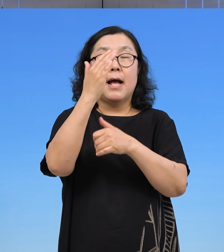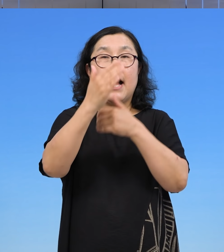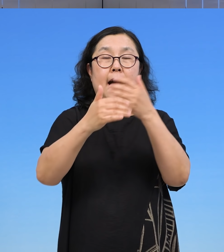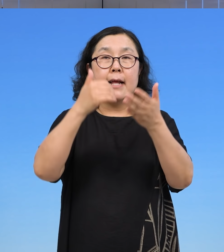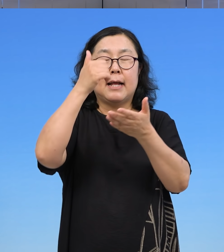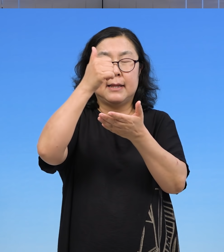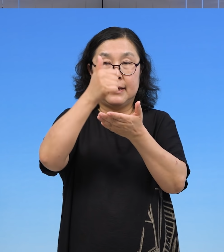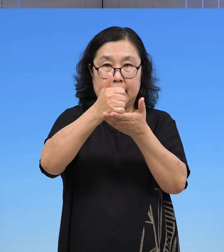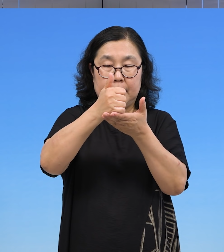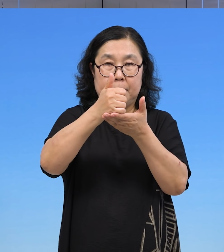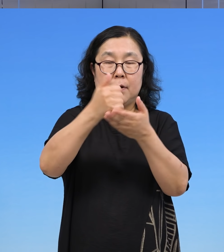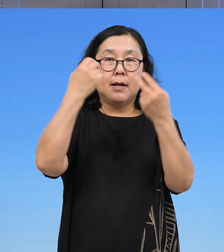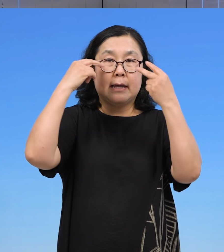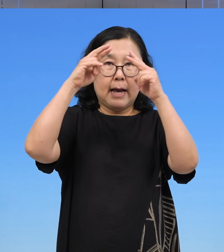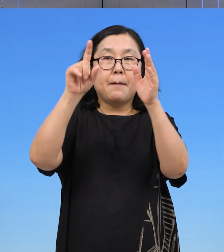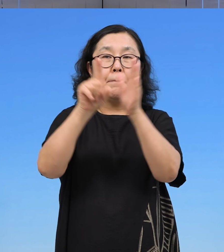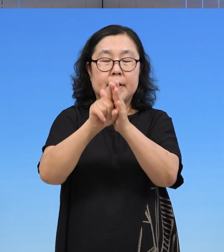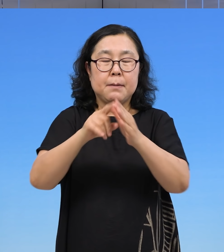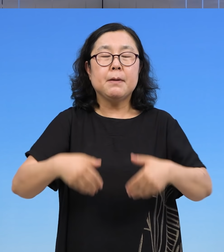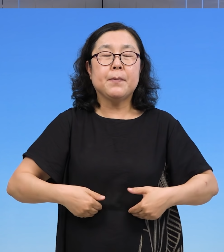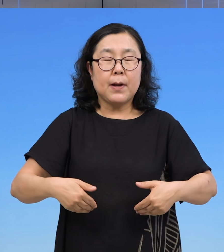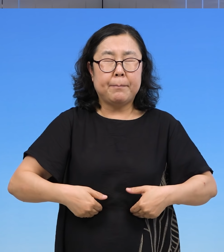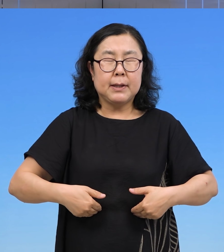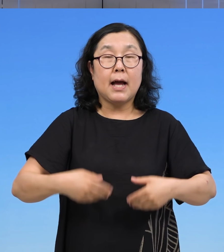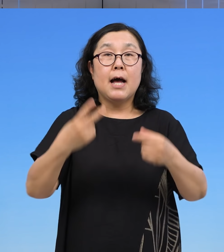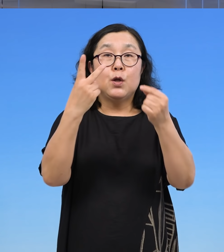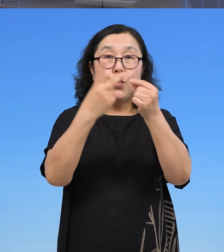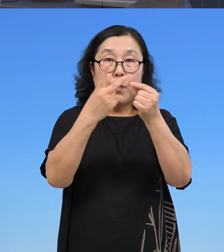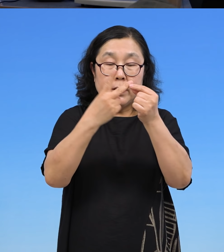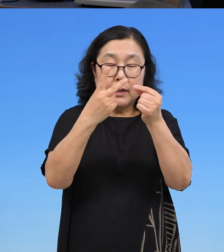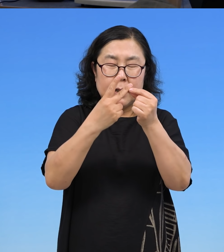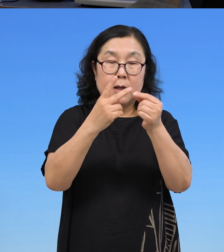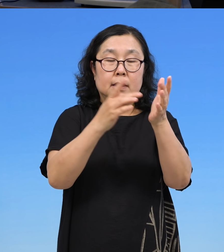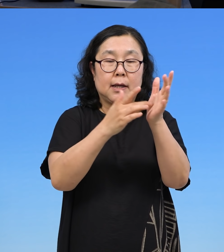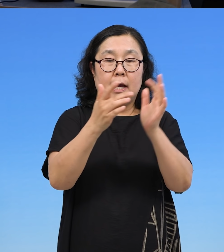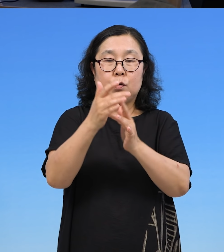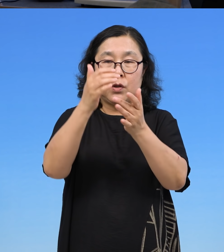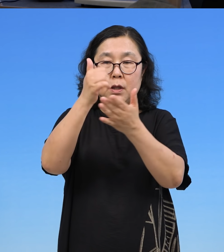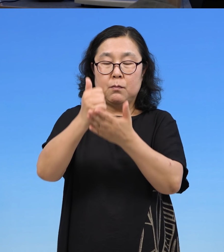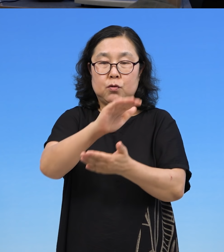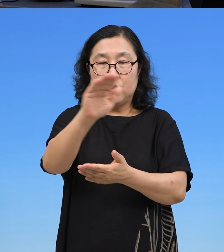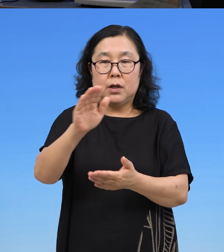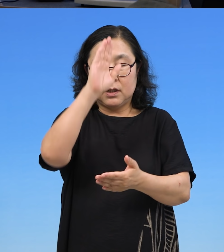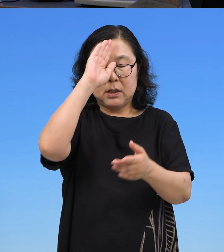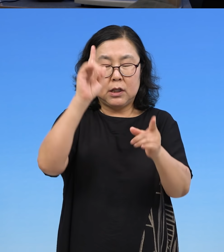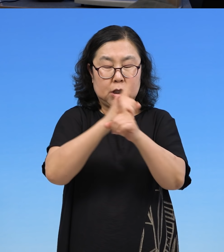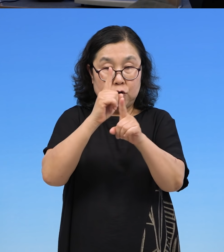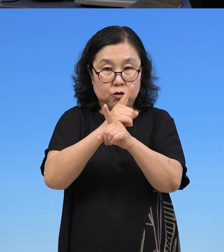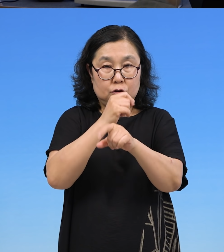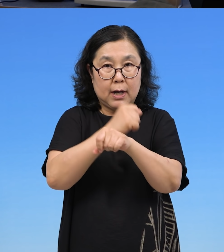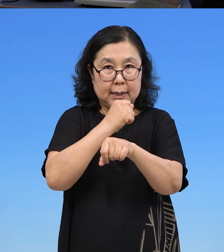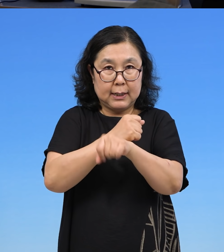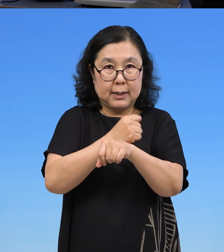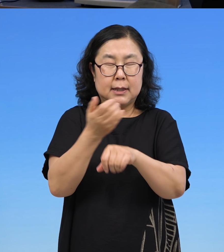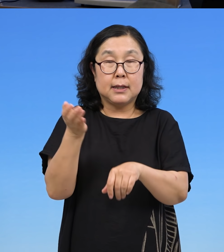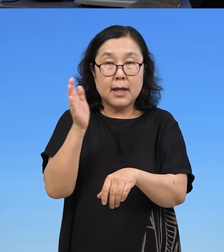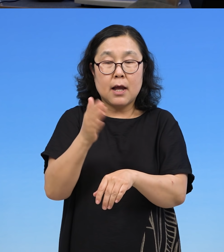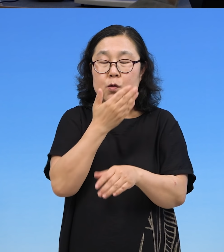향한 믿음이 우리에게 필요한 이유고요 그런가 하면 두 번째로 예수님은 우리를 치유하시는 치유자가 되시는데